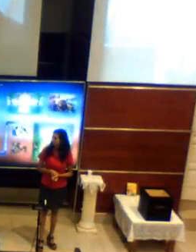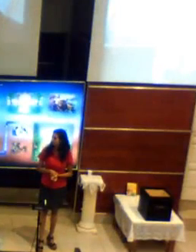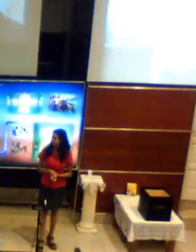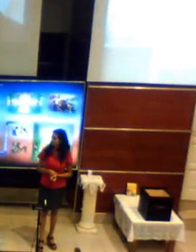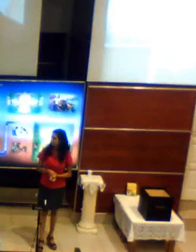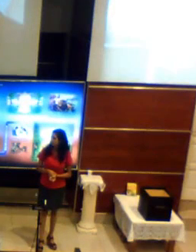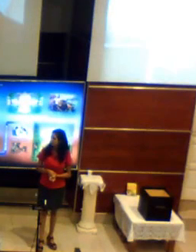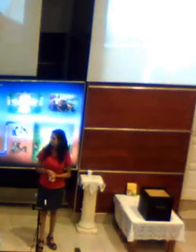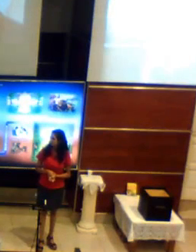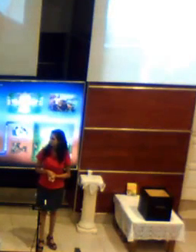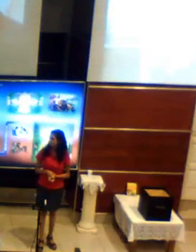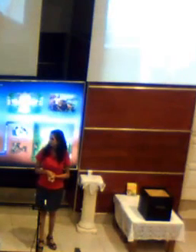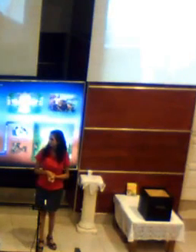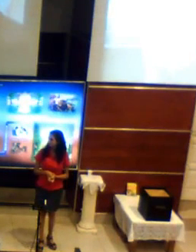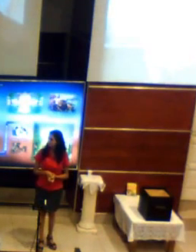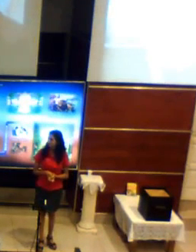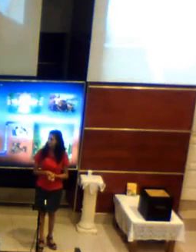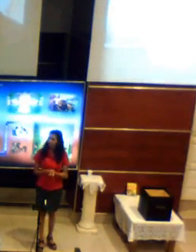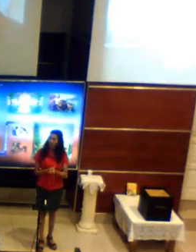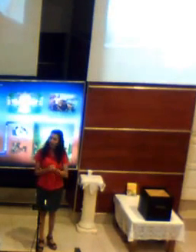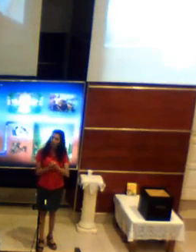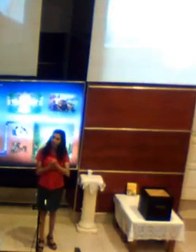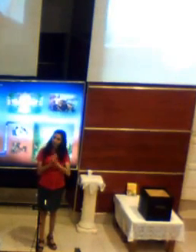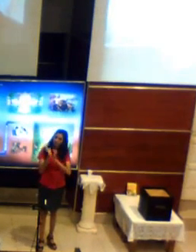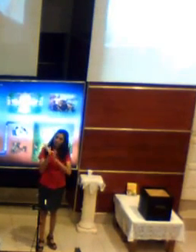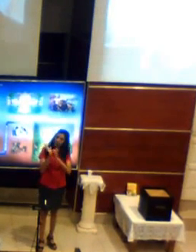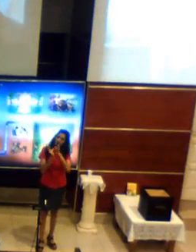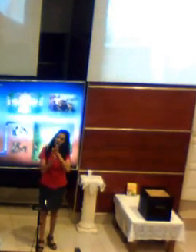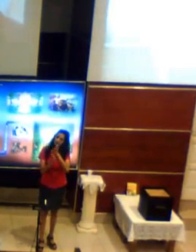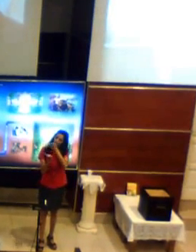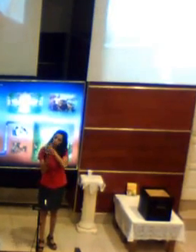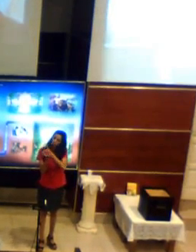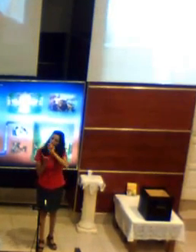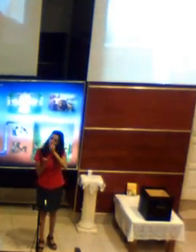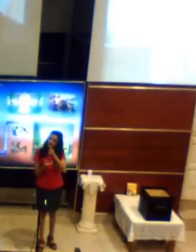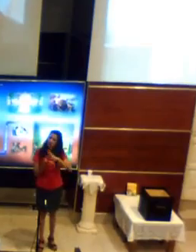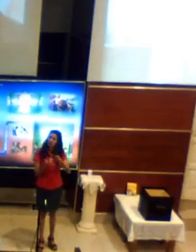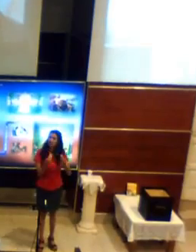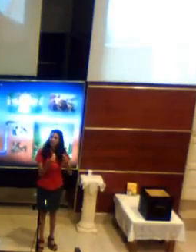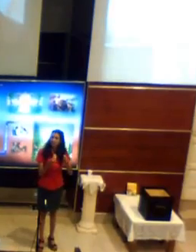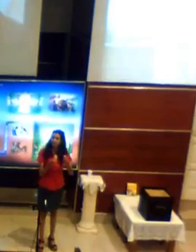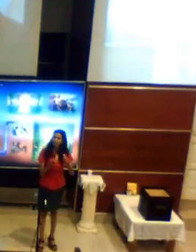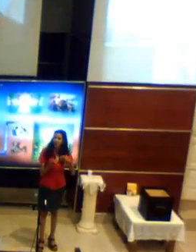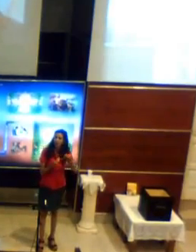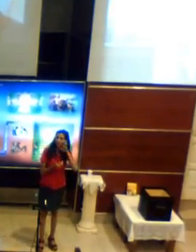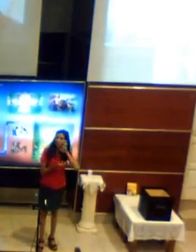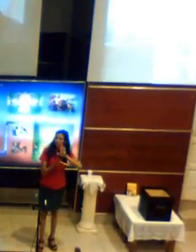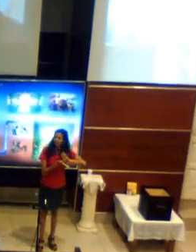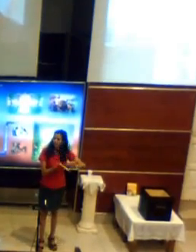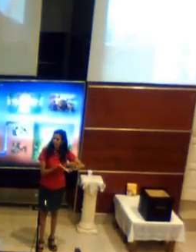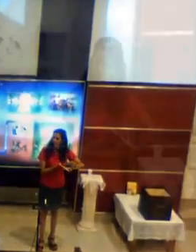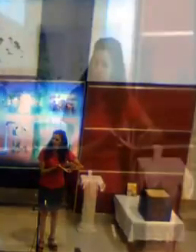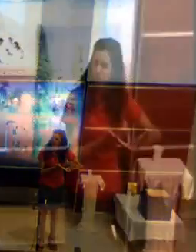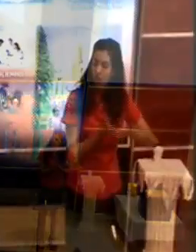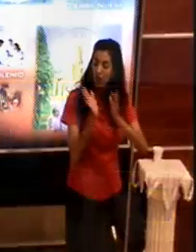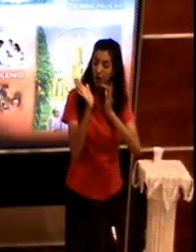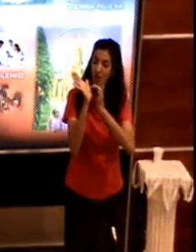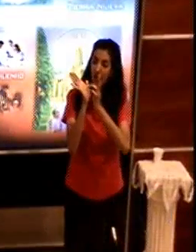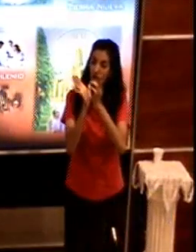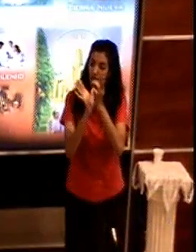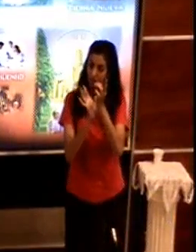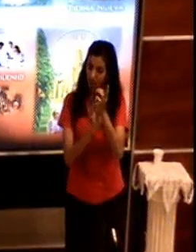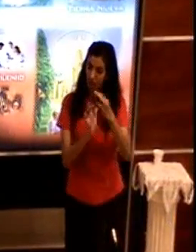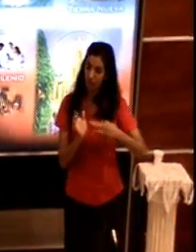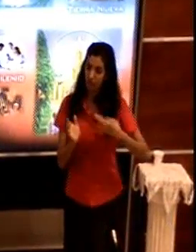solamente podemos servir a Jesús desprendiéndonos del pecado. Cristo nos entregó y nos entrega la